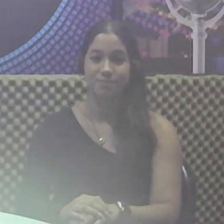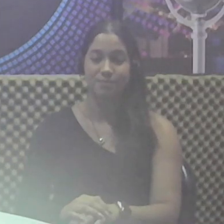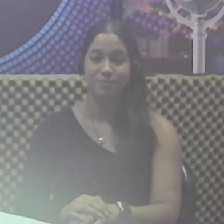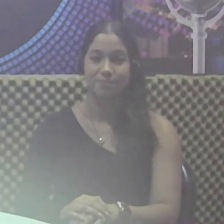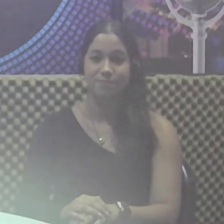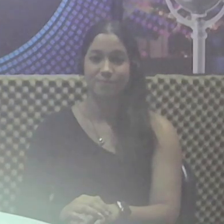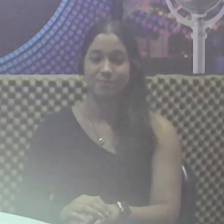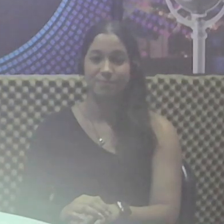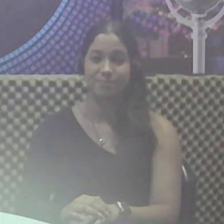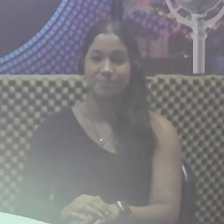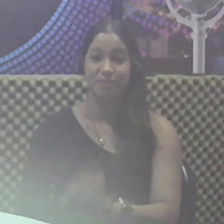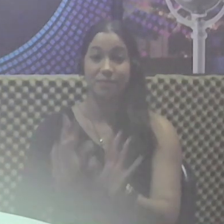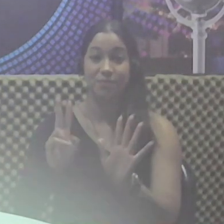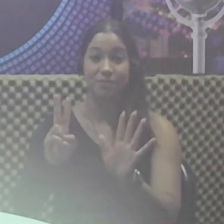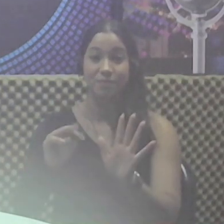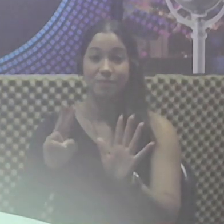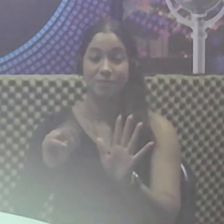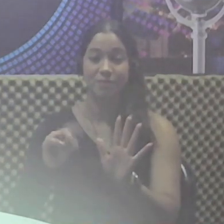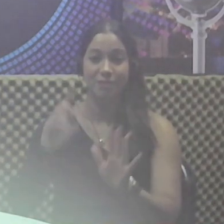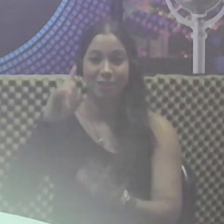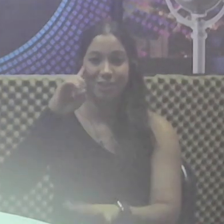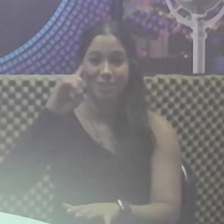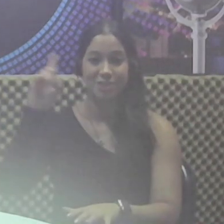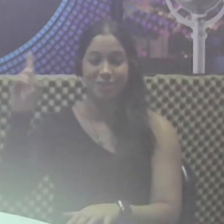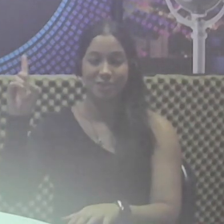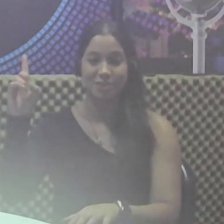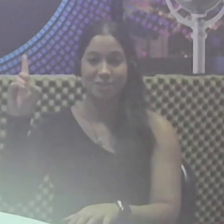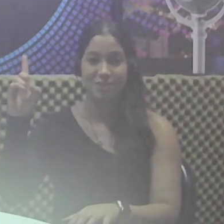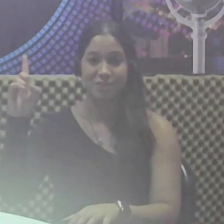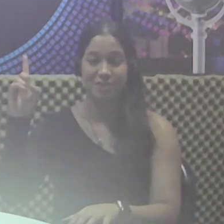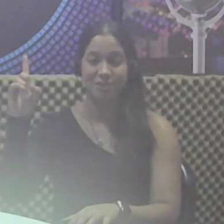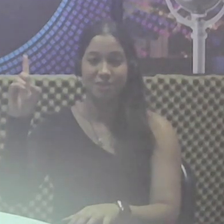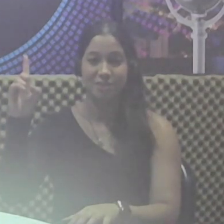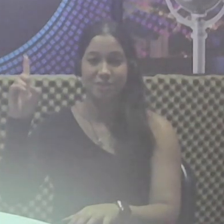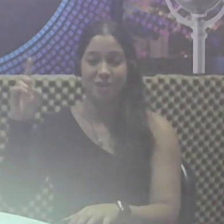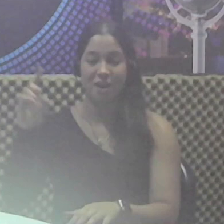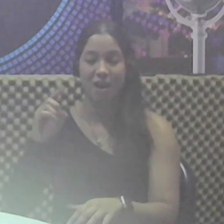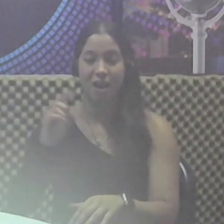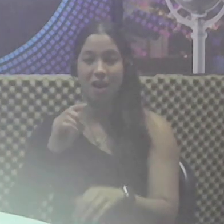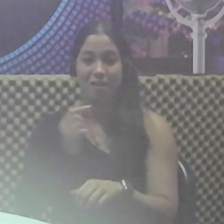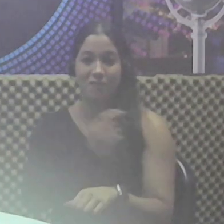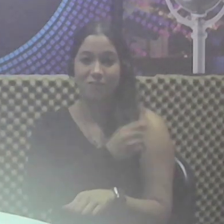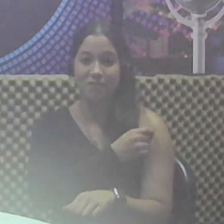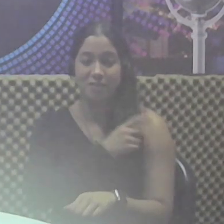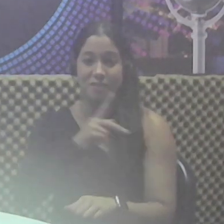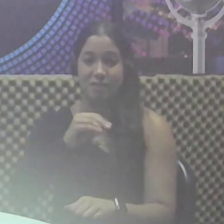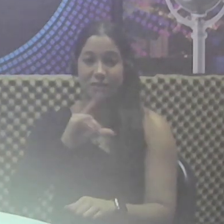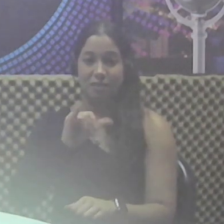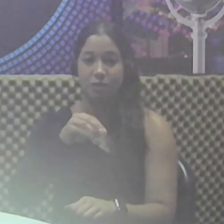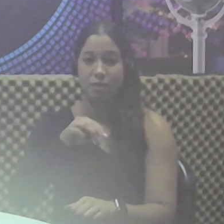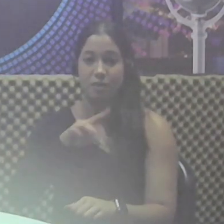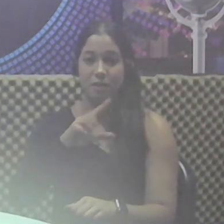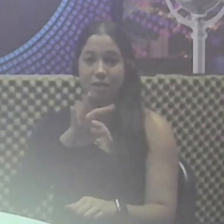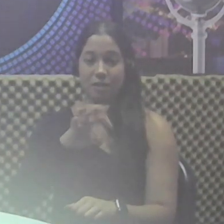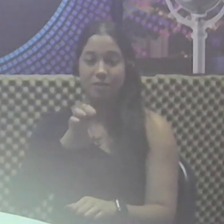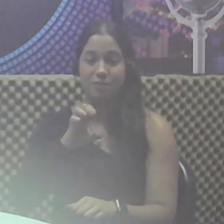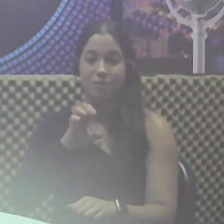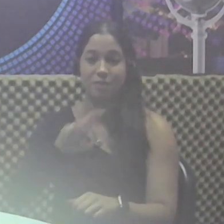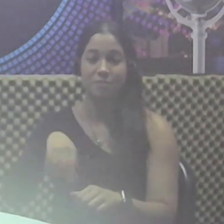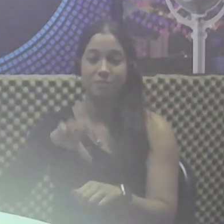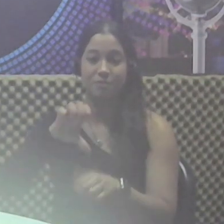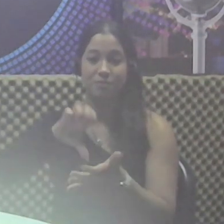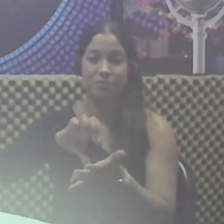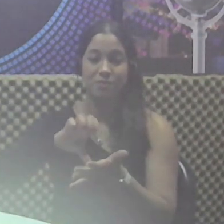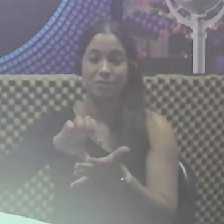ainda, fim de semana com dia D contra a poliomielite e festa junina no Centro Municipal de